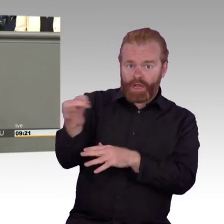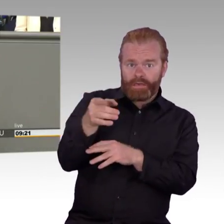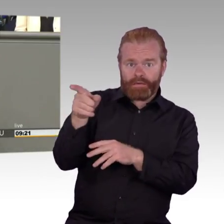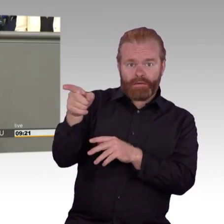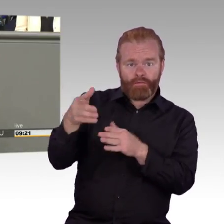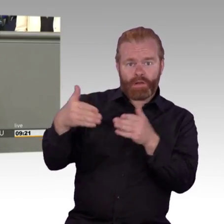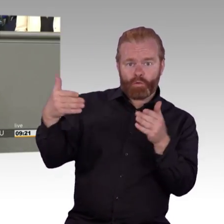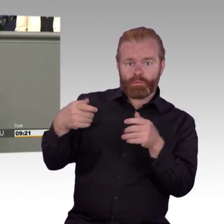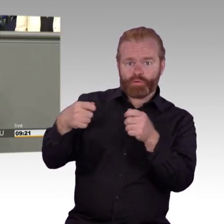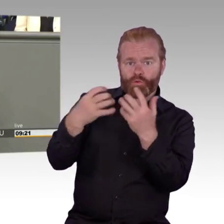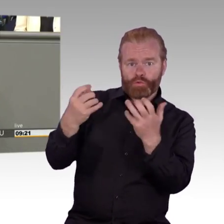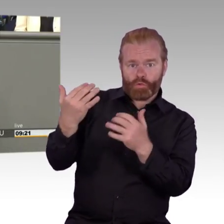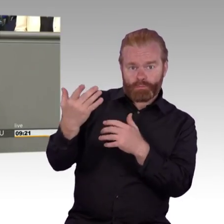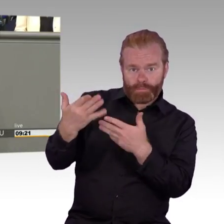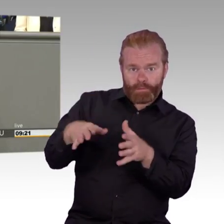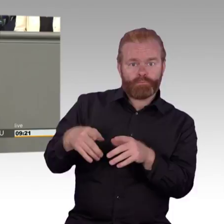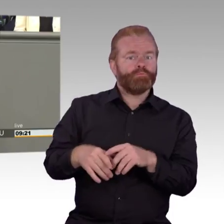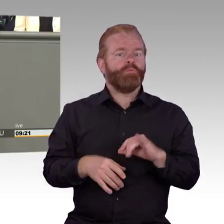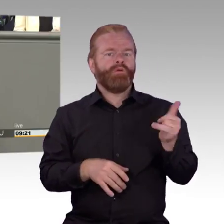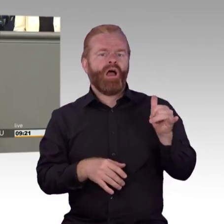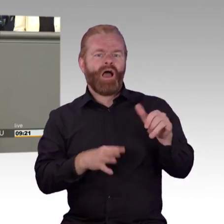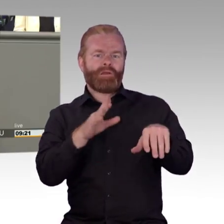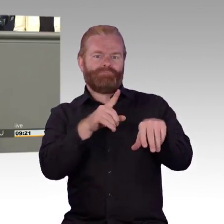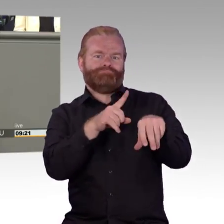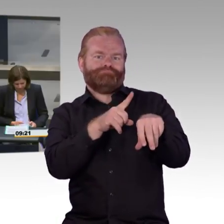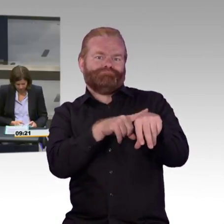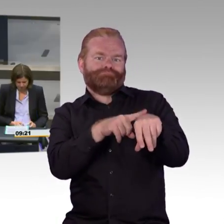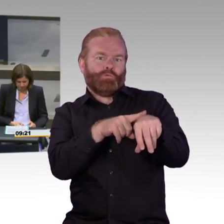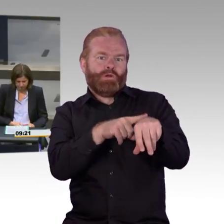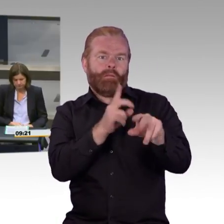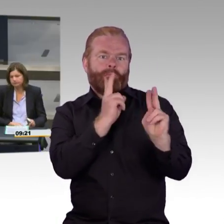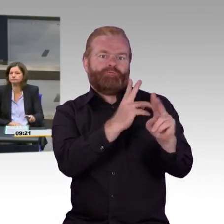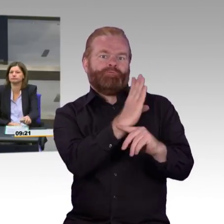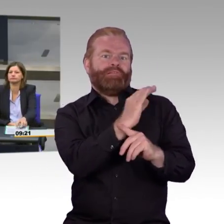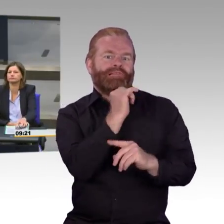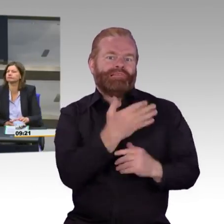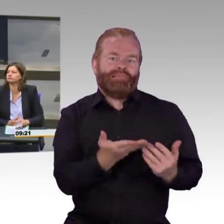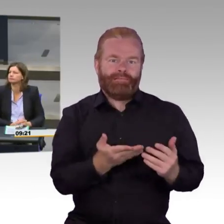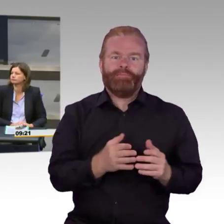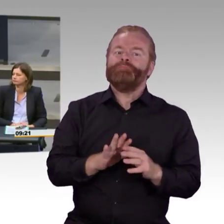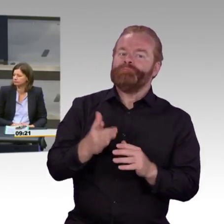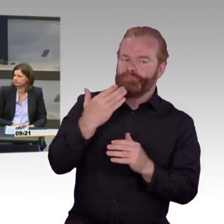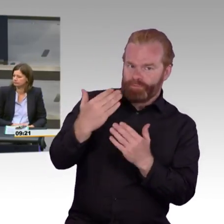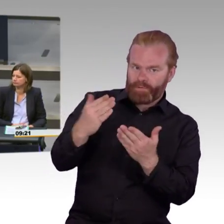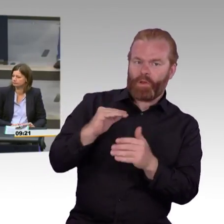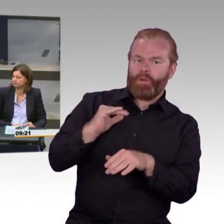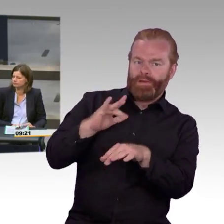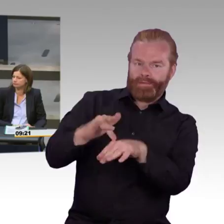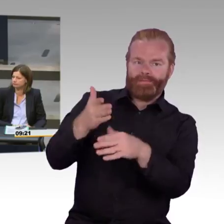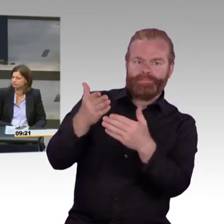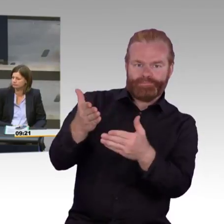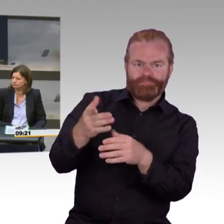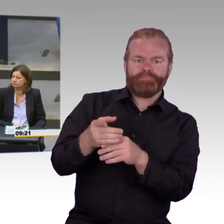Also ich gebe 30 Sekunden. Ja, vielen Dank. Frau Kollegin, Sie haben direkt mit